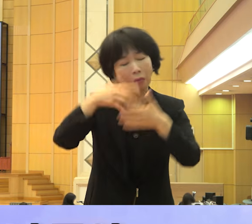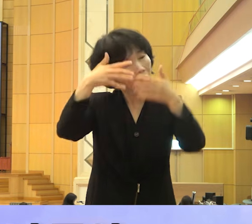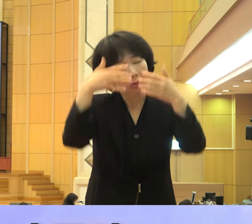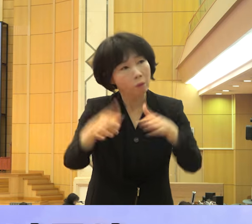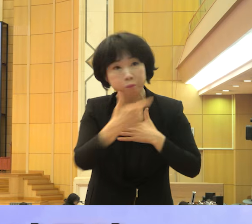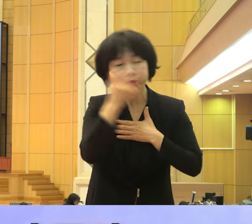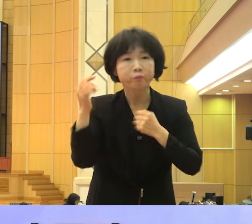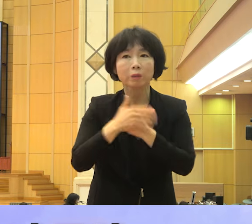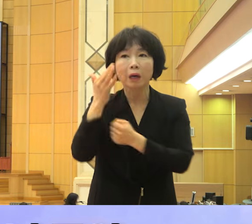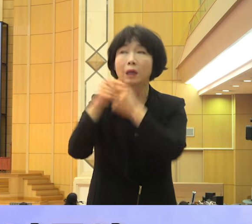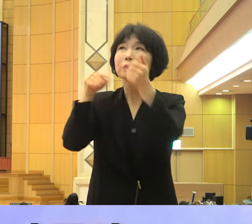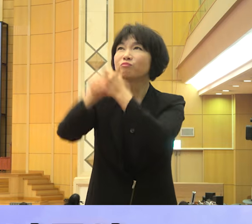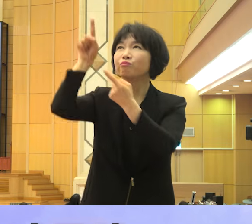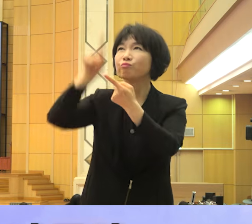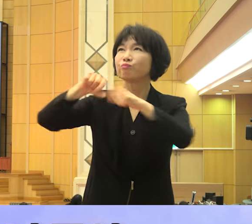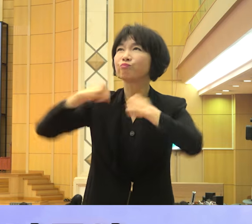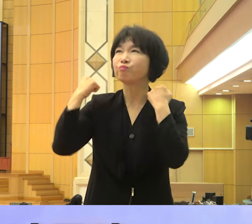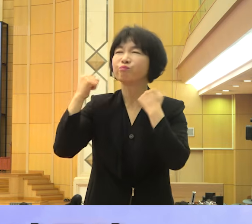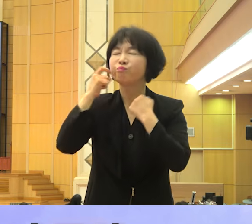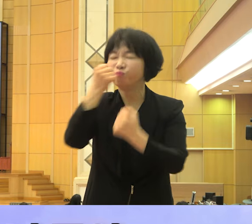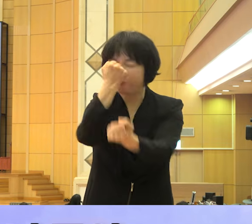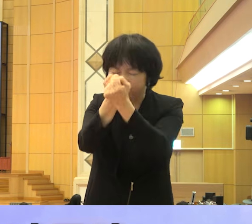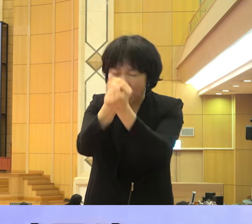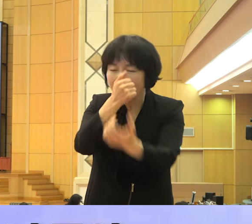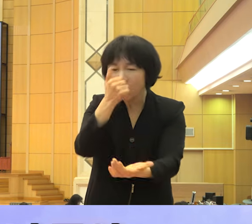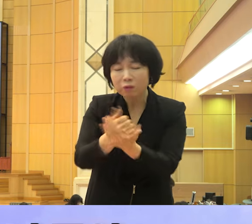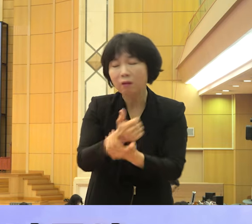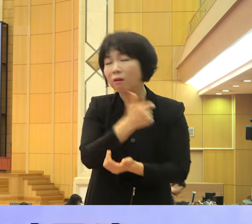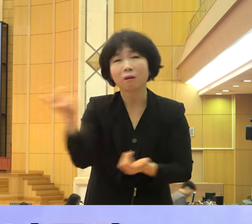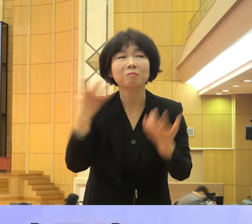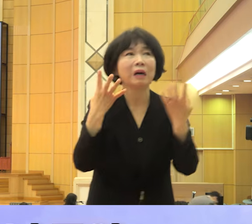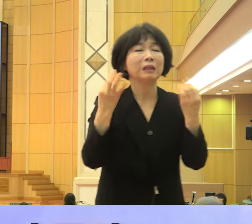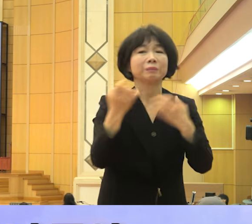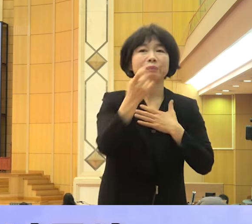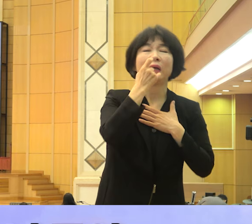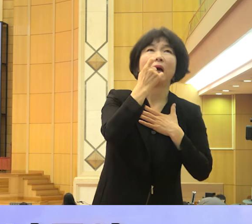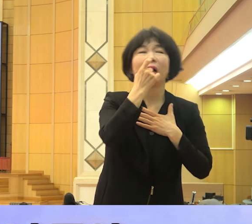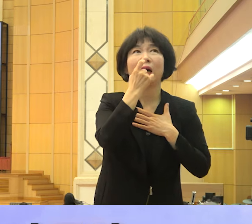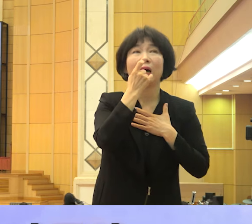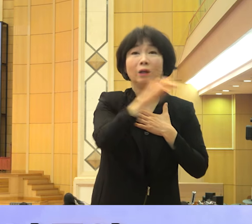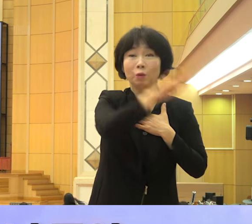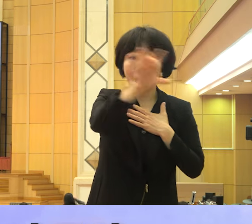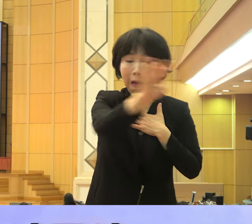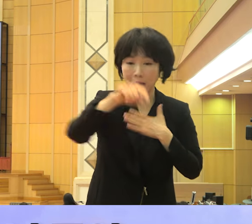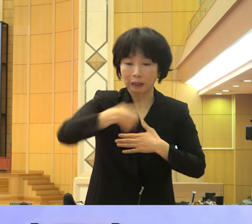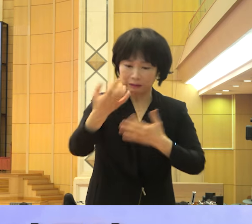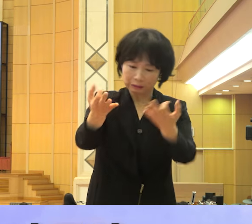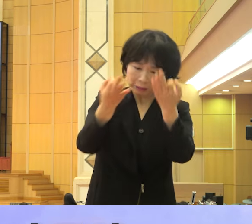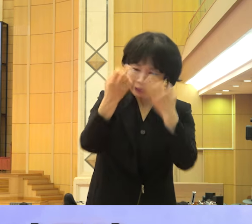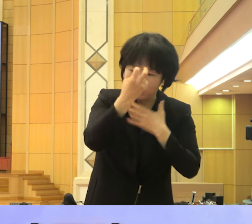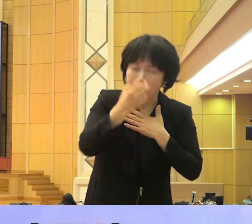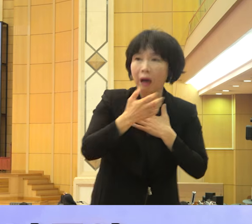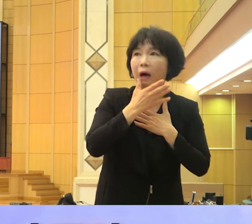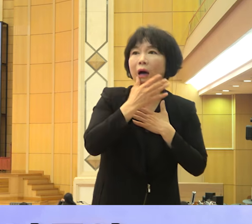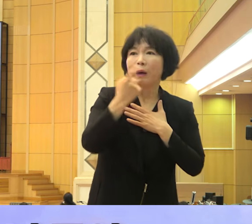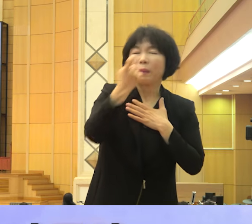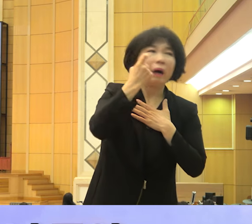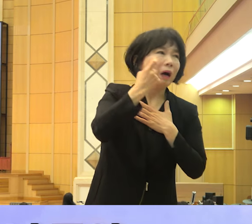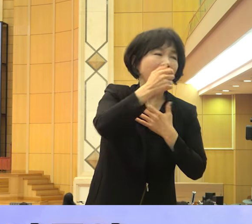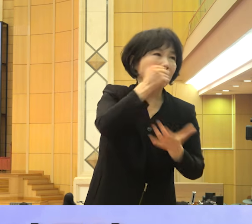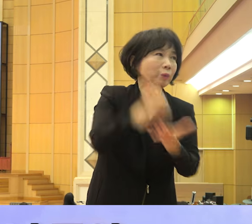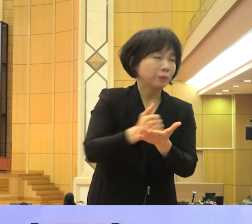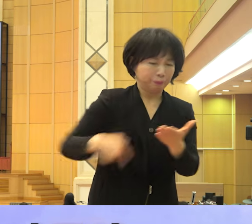하나님 뜻대로 살지 못했던 것이 너무나 많았습니다. 시간을 통해서 우리 자신들 돌아보며 회개하는 시간이 되게